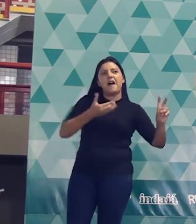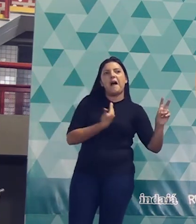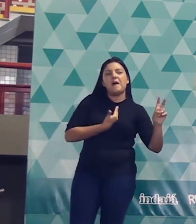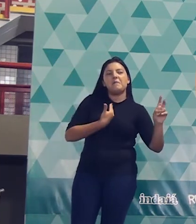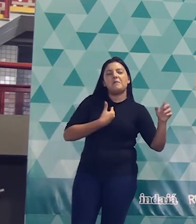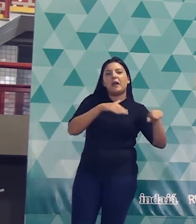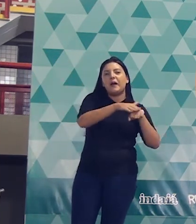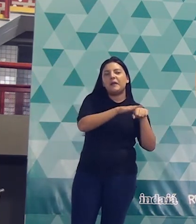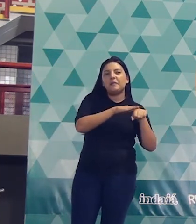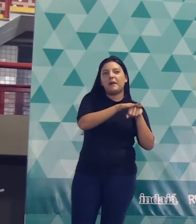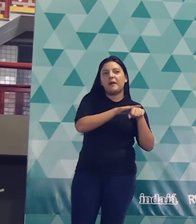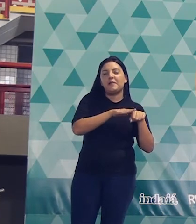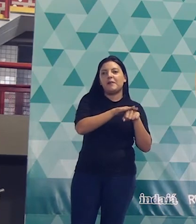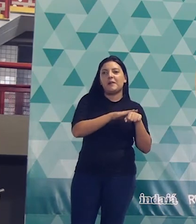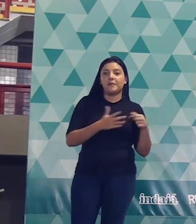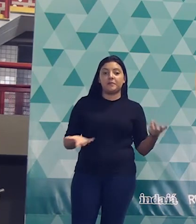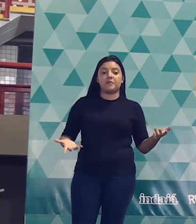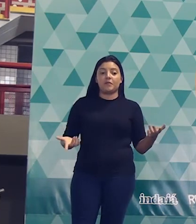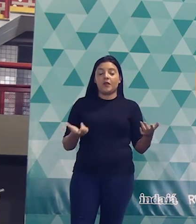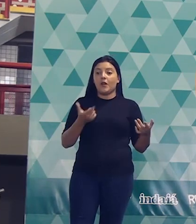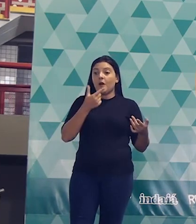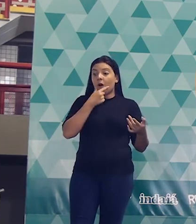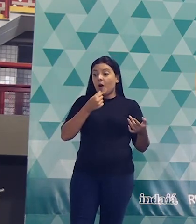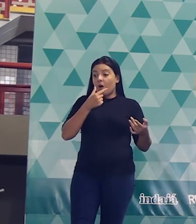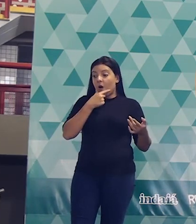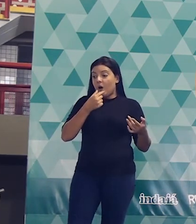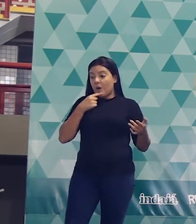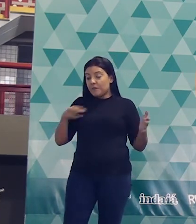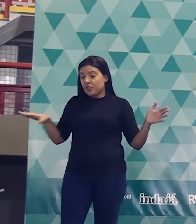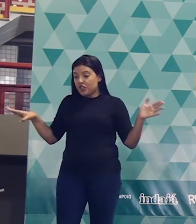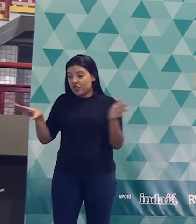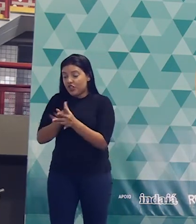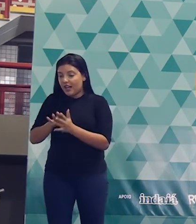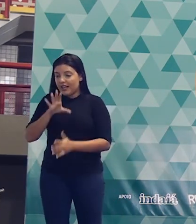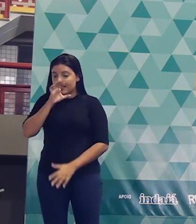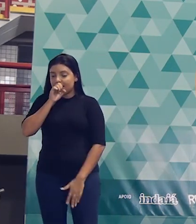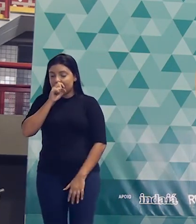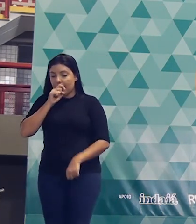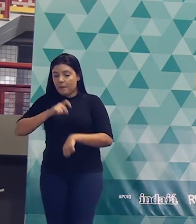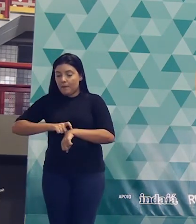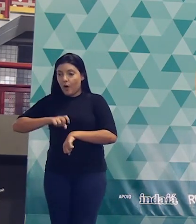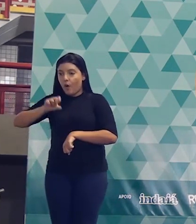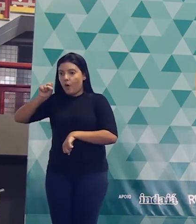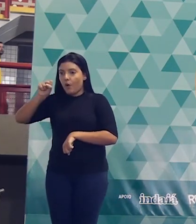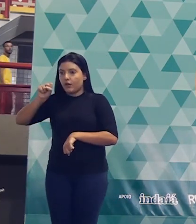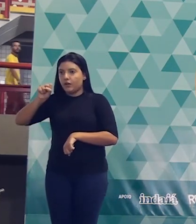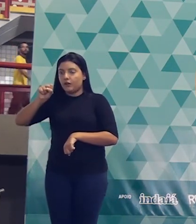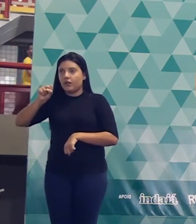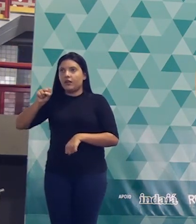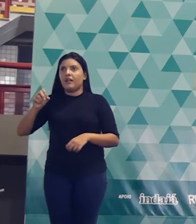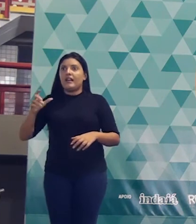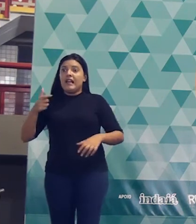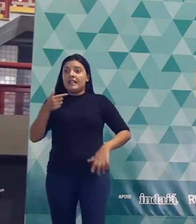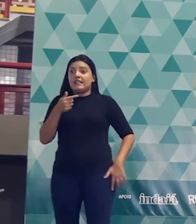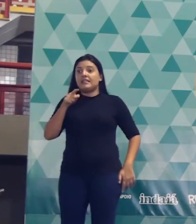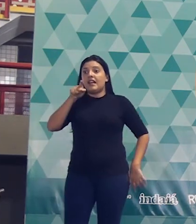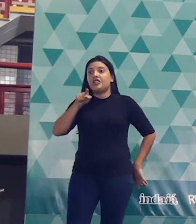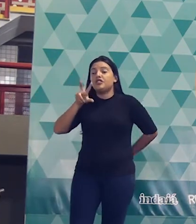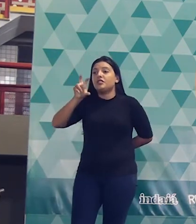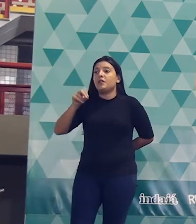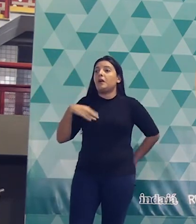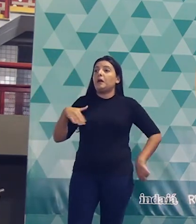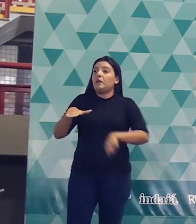Não, aquele que, homem perfeito, ele marca de chegar 8 horas da noite no sábado. 10 para 8 está lá conversando com seu pai ou com sua mãe,